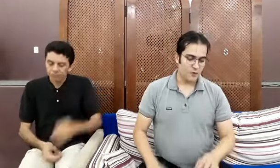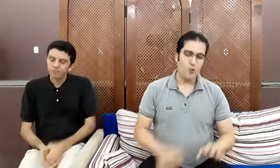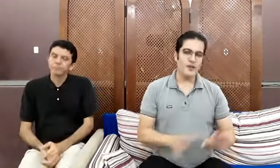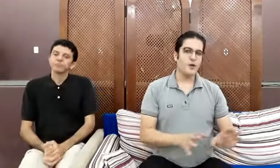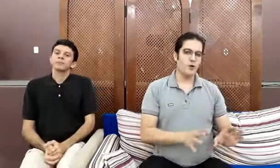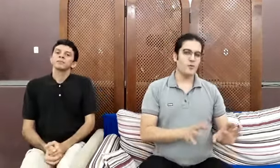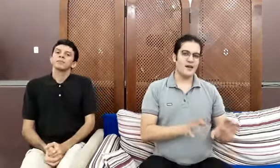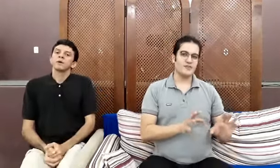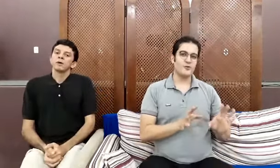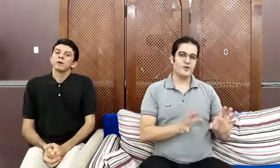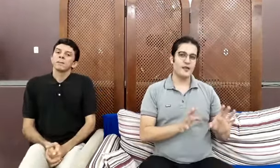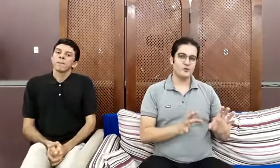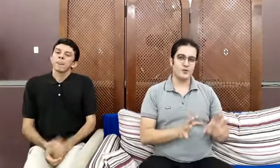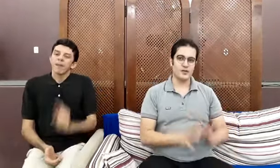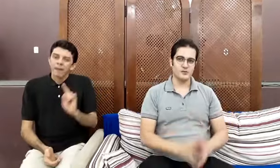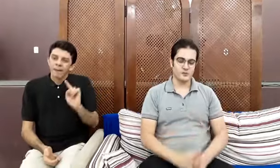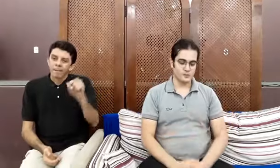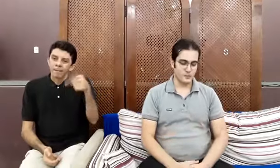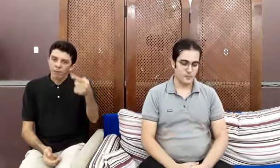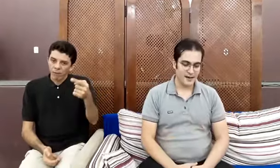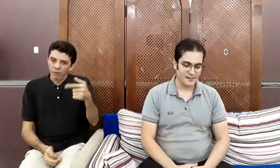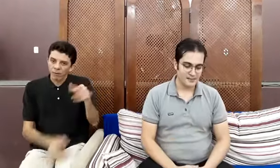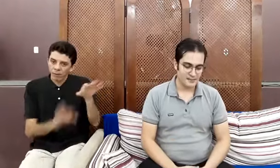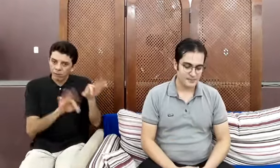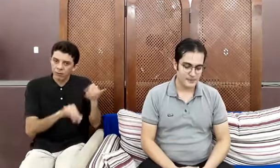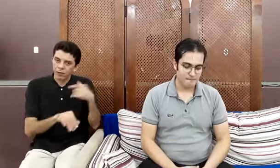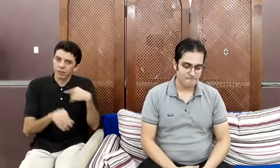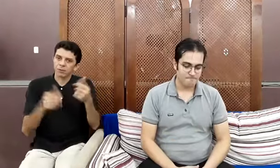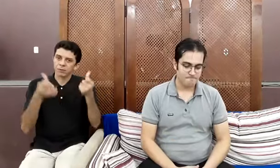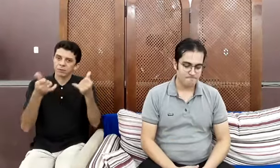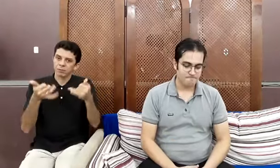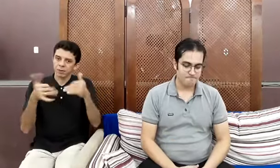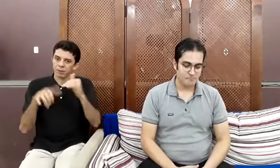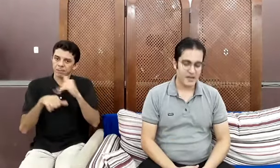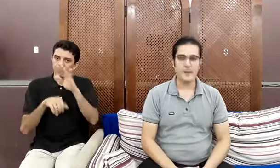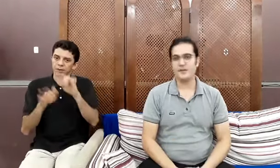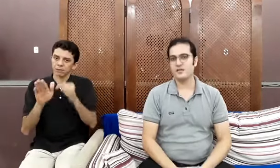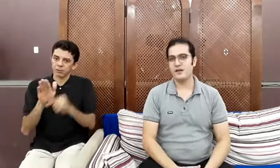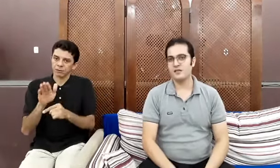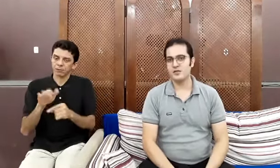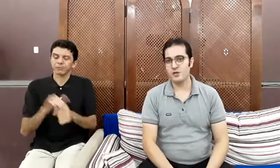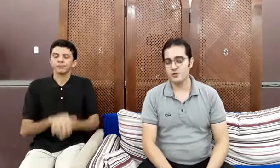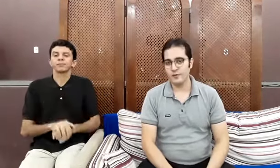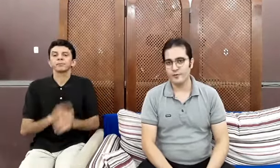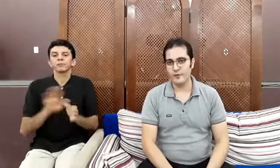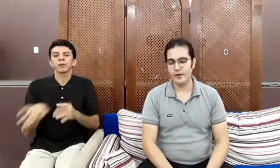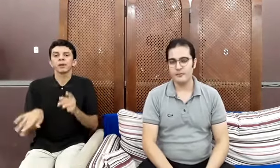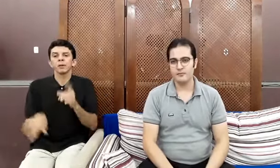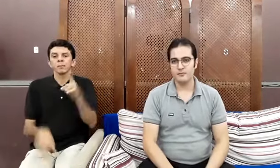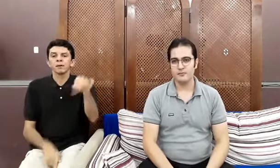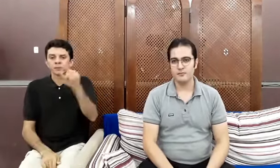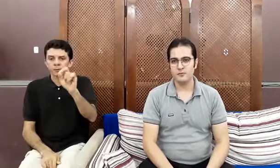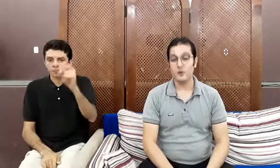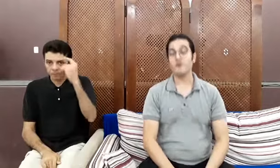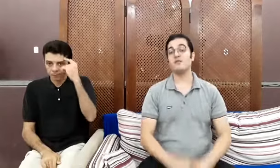Eu vou comentar um pouquinho mais no final sobre isso, mas para pensar esse jejum que